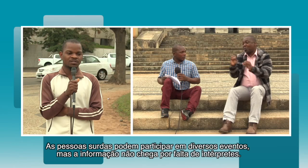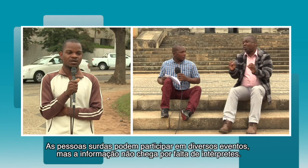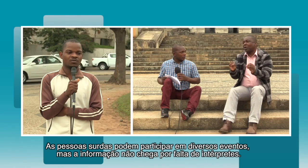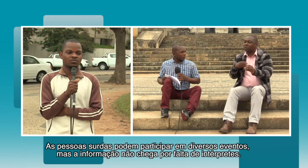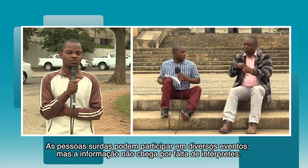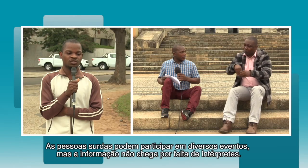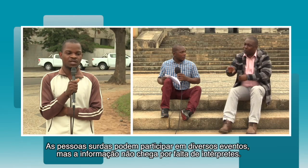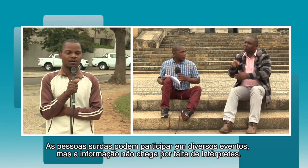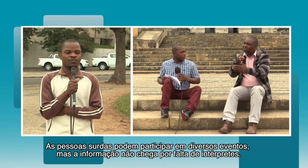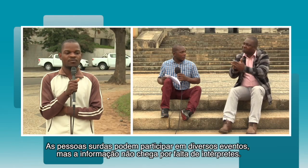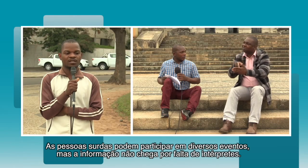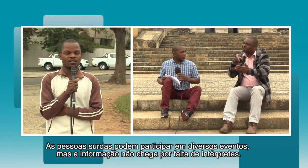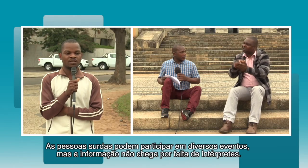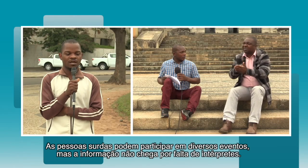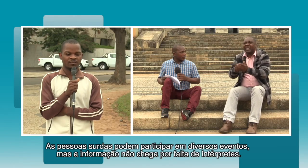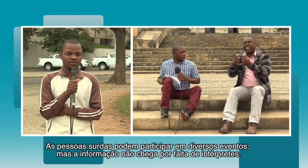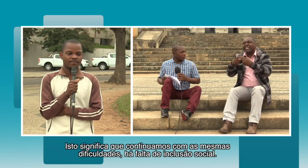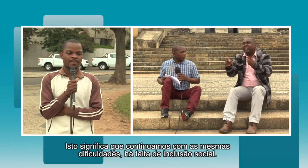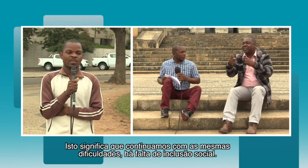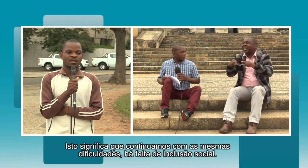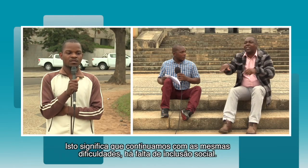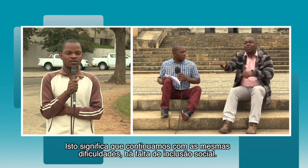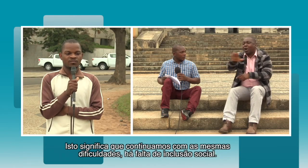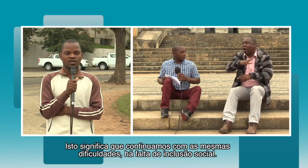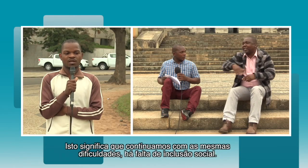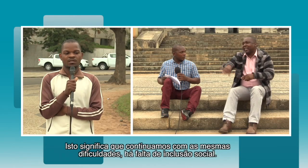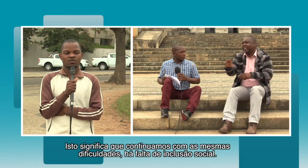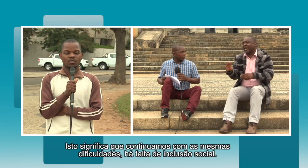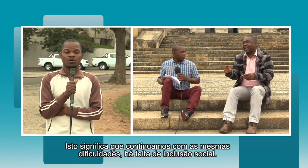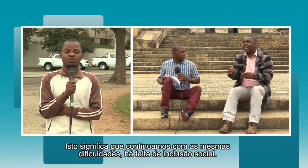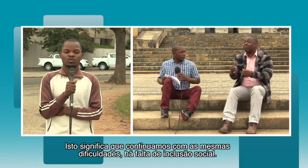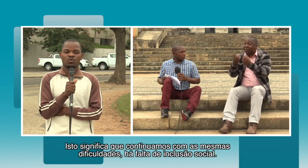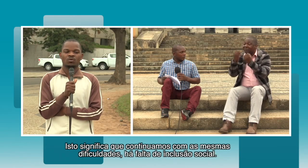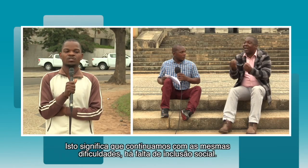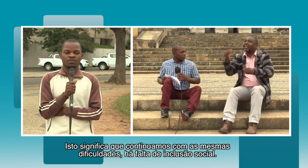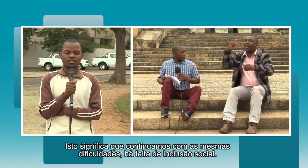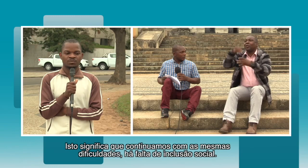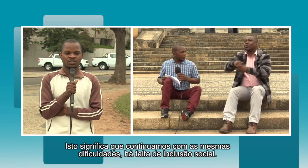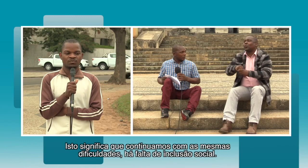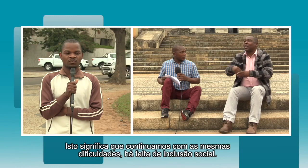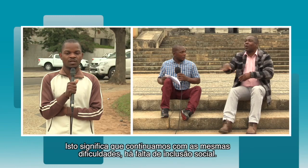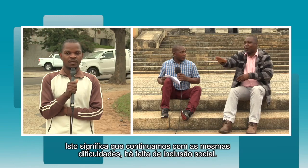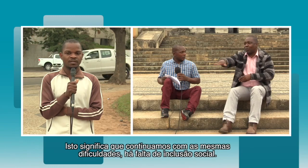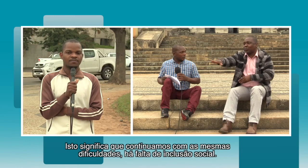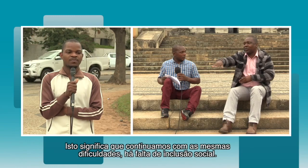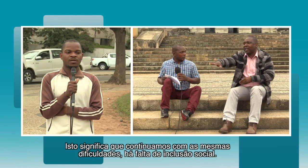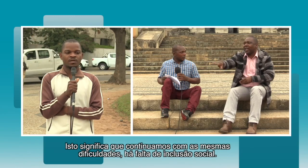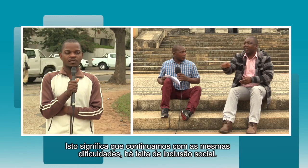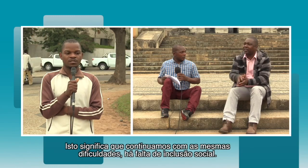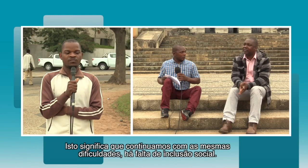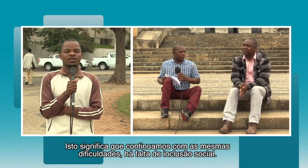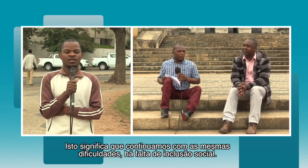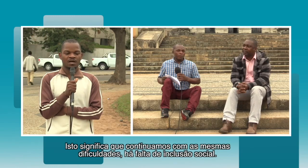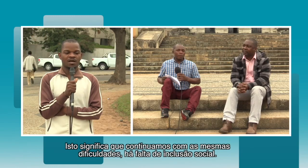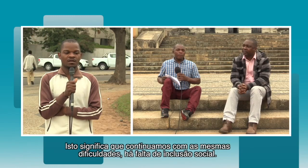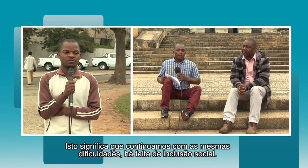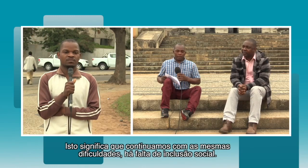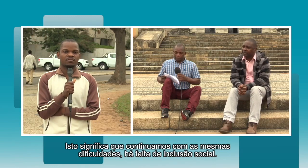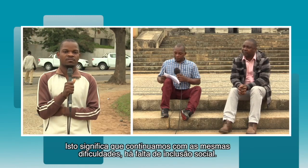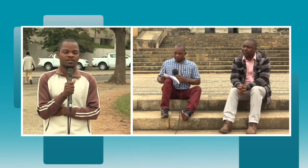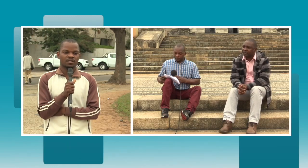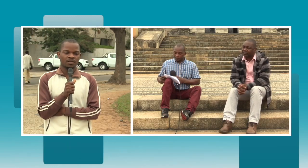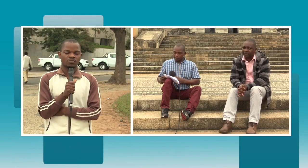informação não chega por falta de intérprete. Isso significa que ainda continuamos com as mesmas dificuldades. Isso significa que